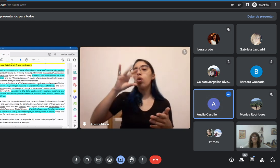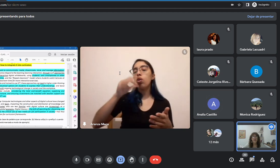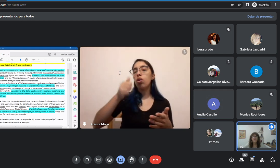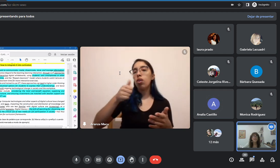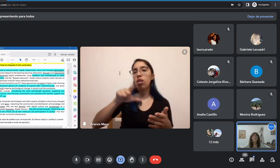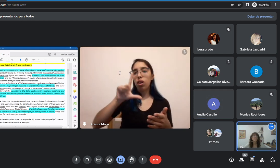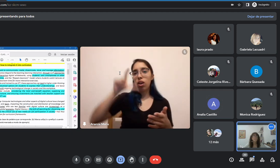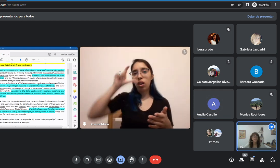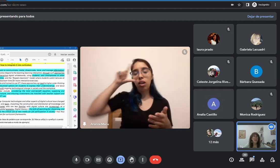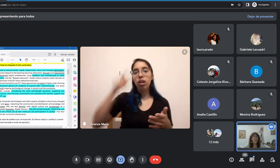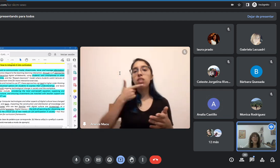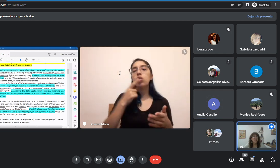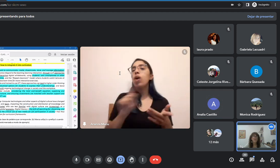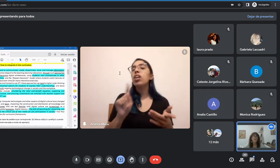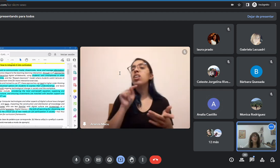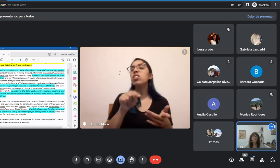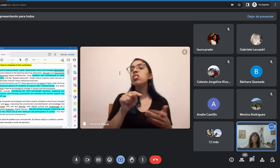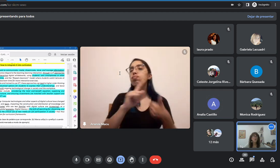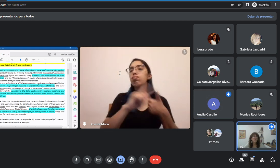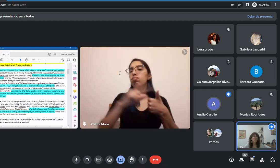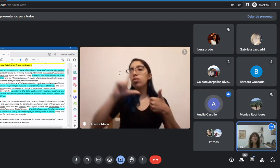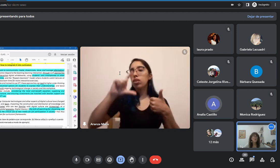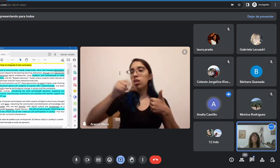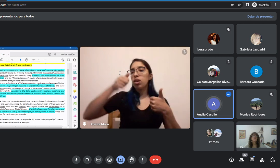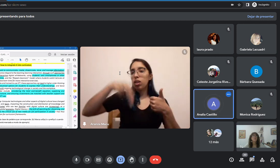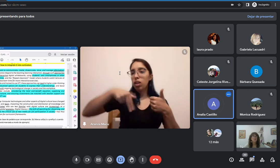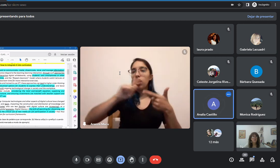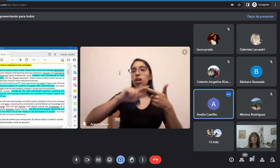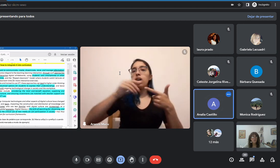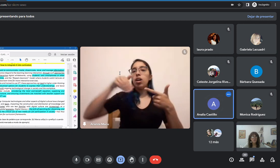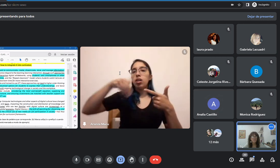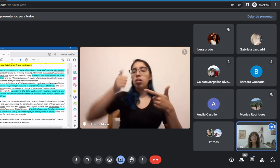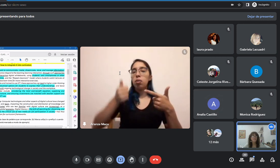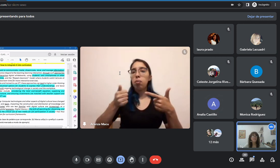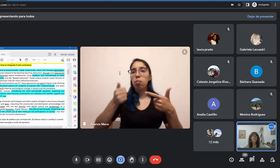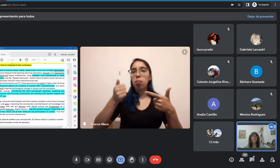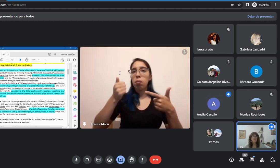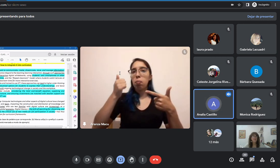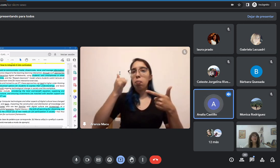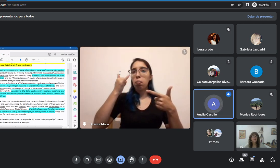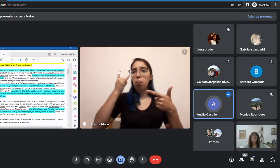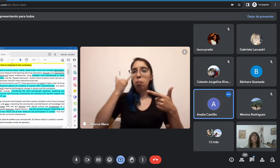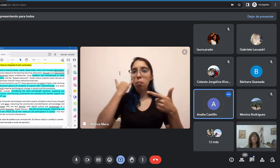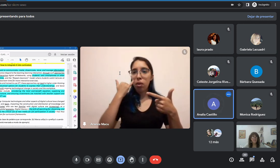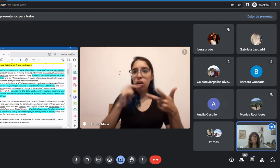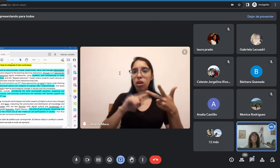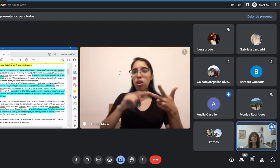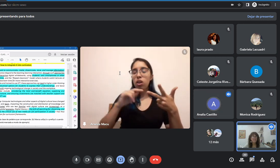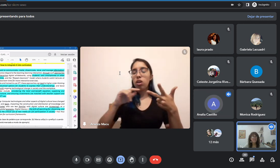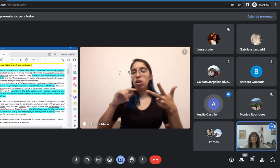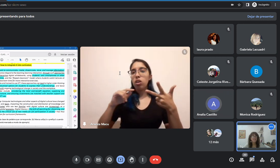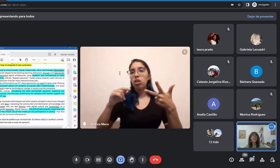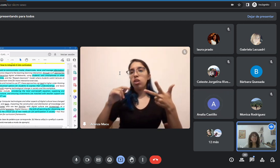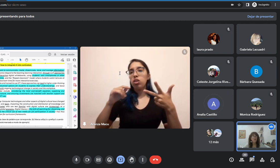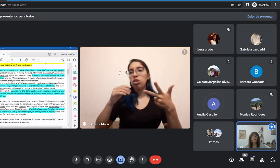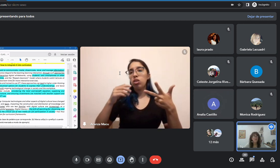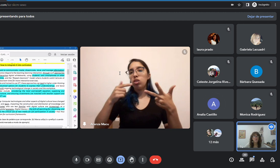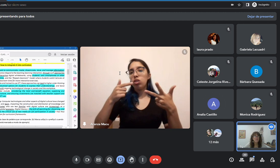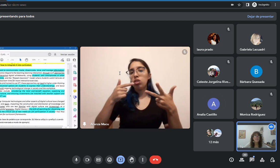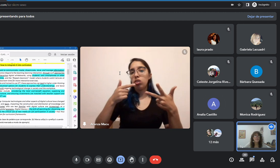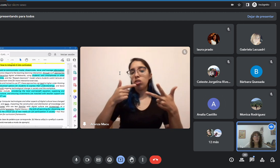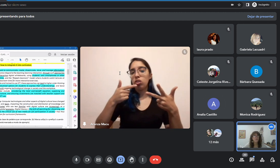Can, may, could, should, ¿sí? ¿Sí? Must. Esos